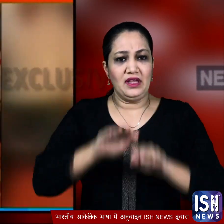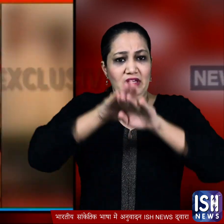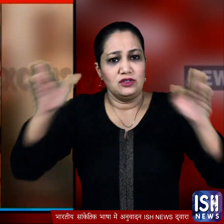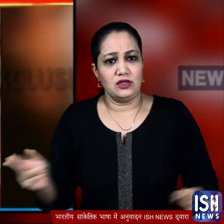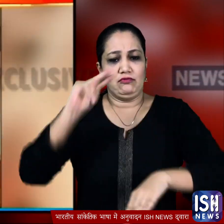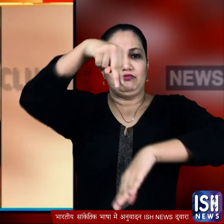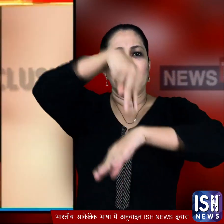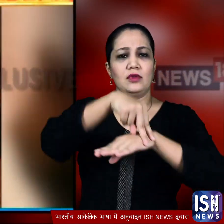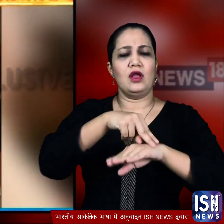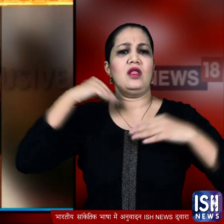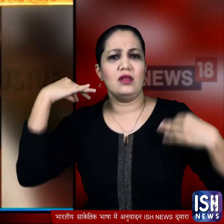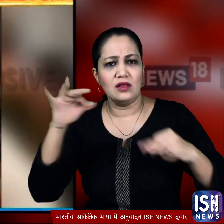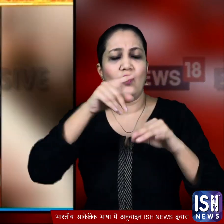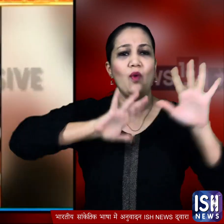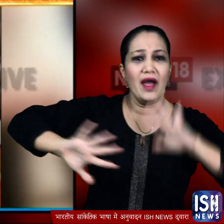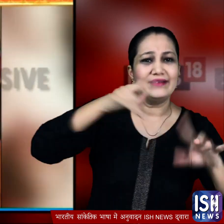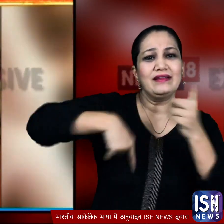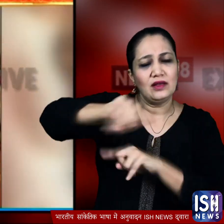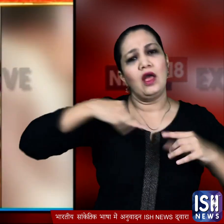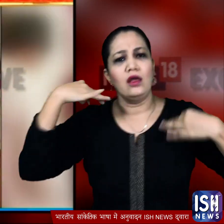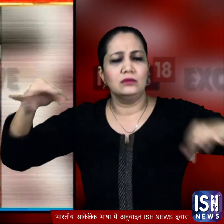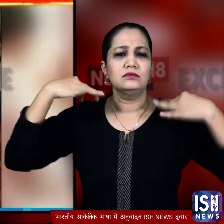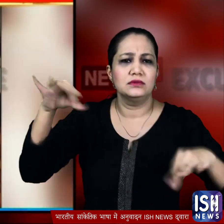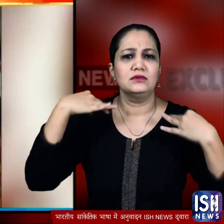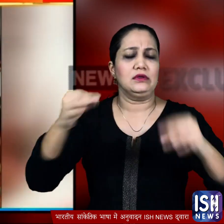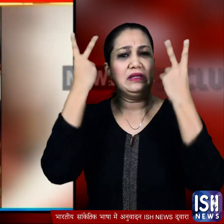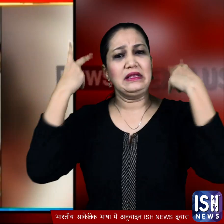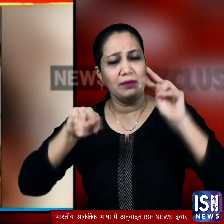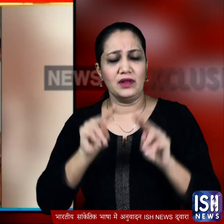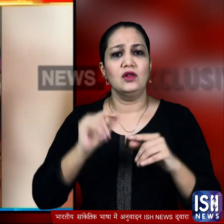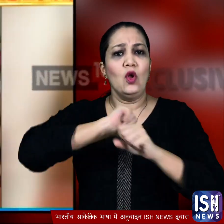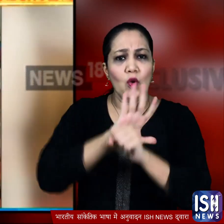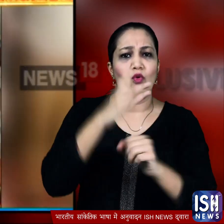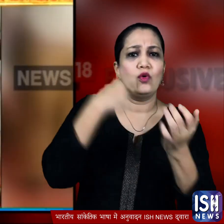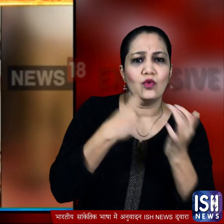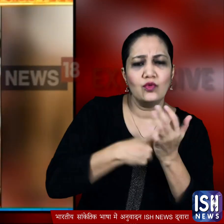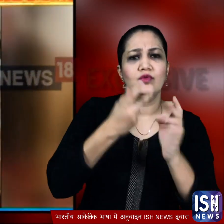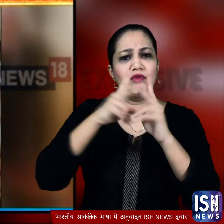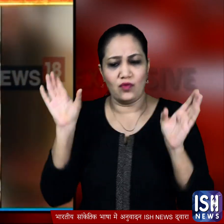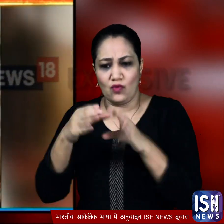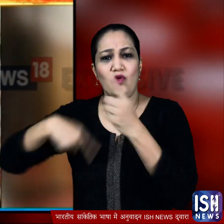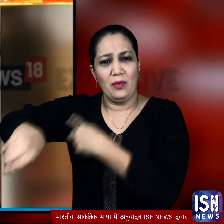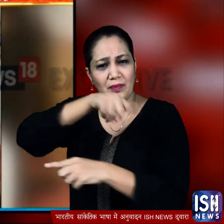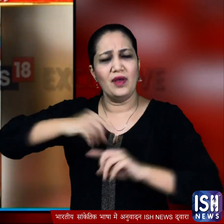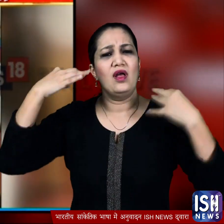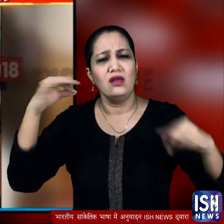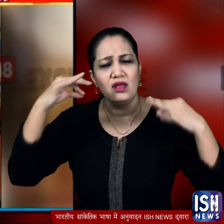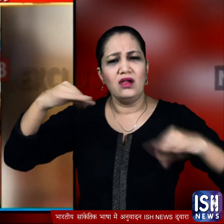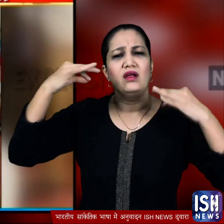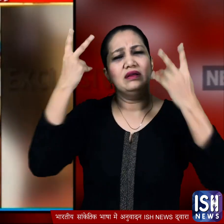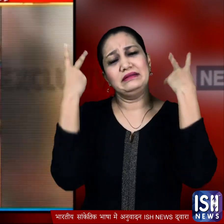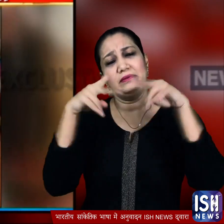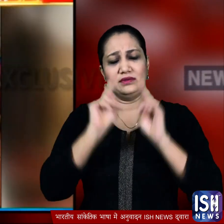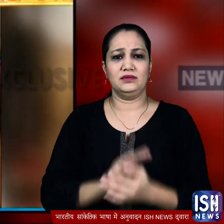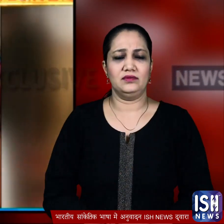वो स्टेज पर चढ़ गए और डांस करते कलाकारों के साथ नाचने लगे। कोरोना नियमों को ताक पर रखते हुए नेताजी और उनके साथियों ने वहां जमकर